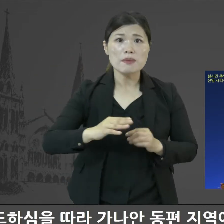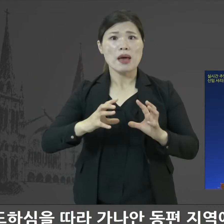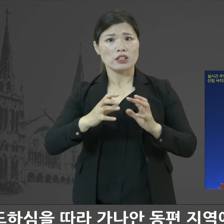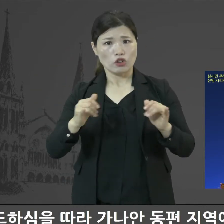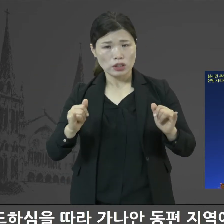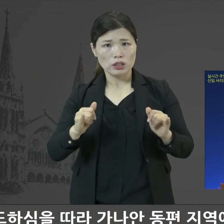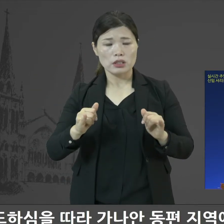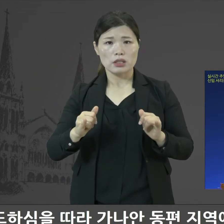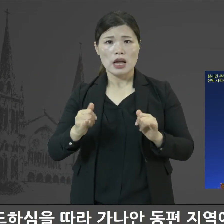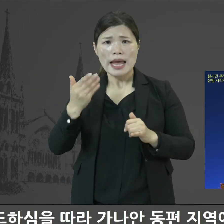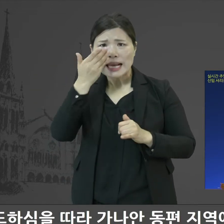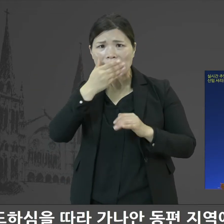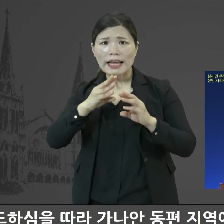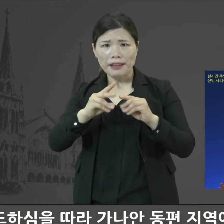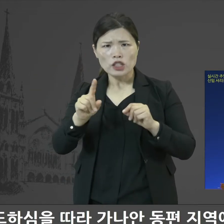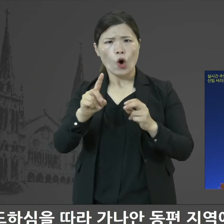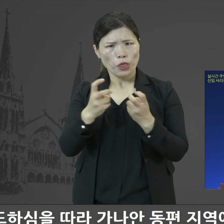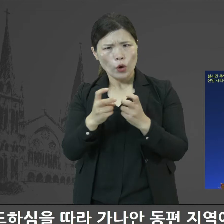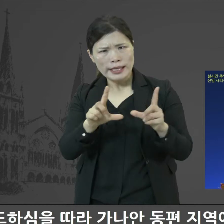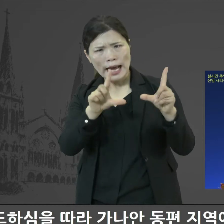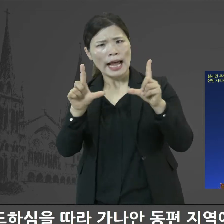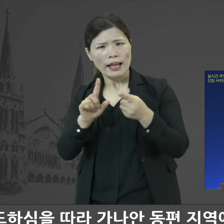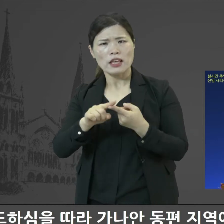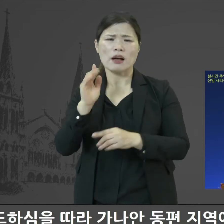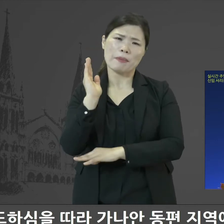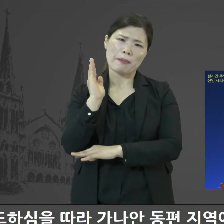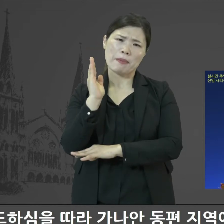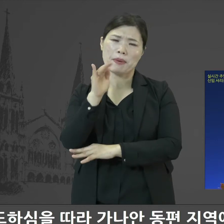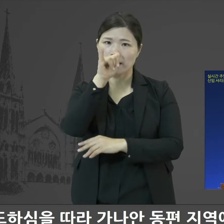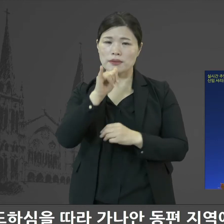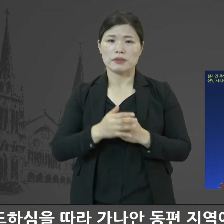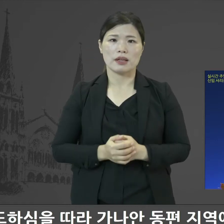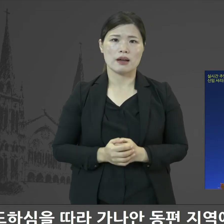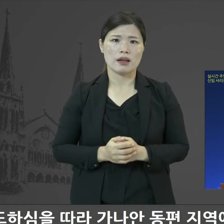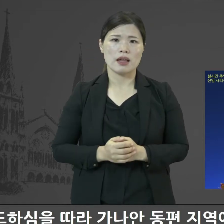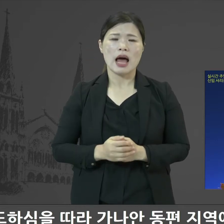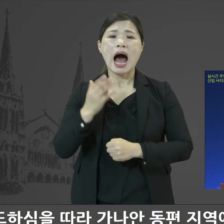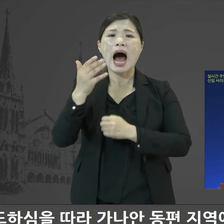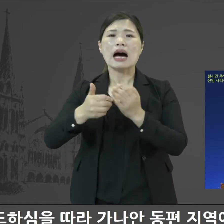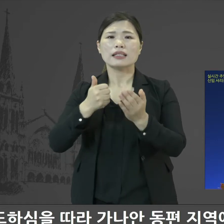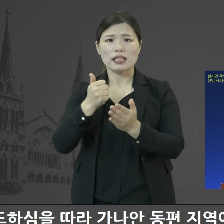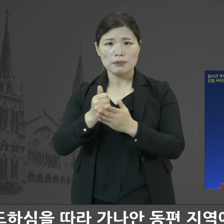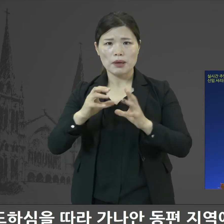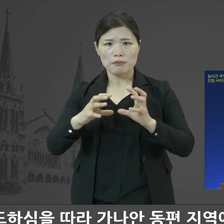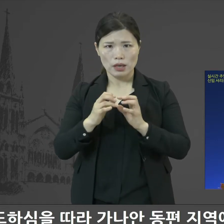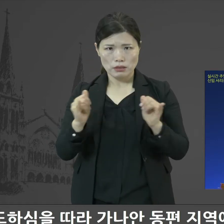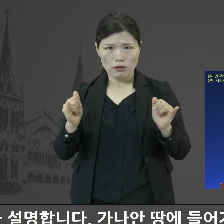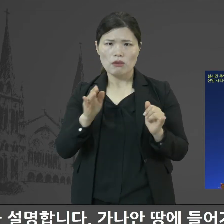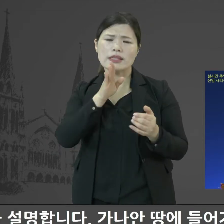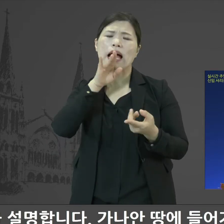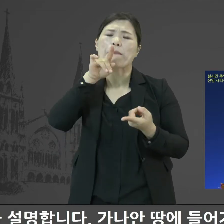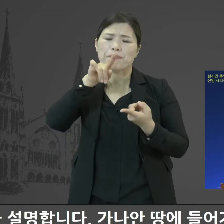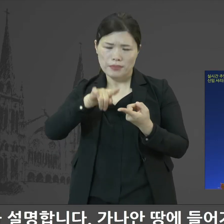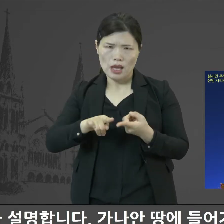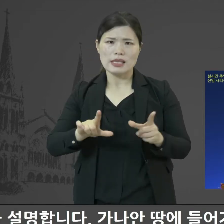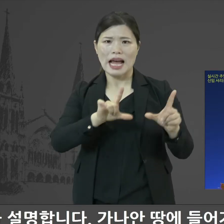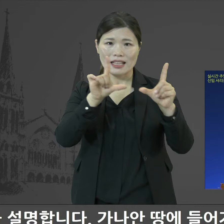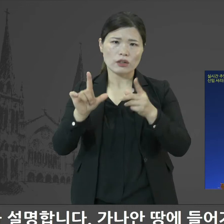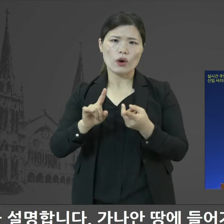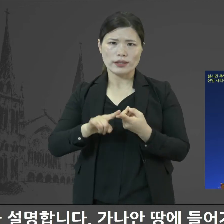하는 것인지, 너희가 하나님의 백성인데 그 백성답게 사는 것이 무엇인가를 다시금